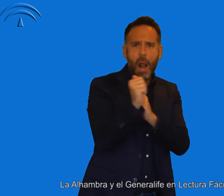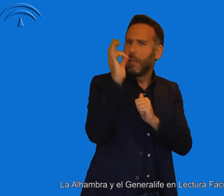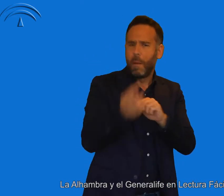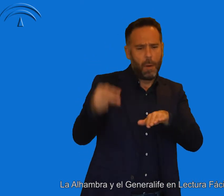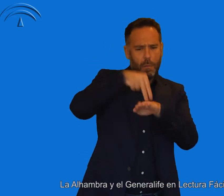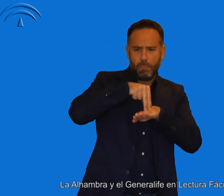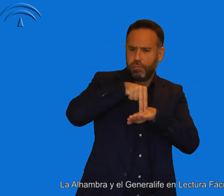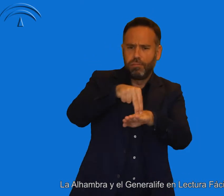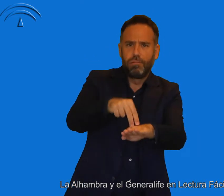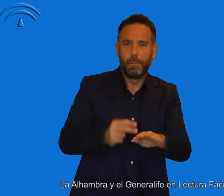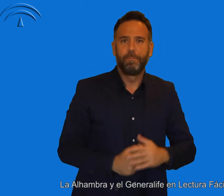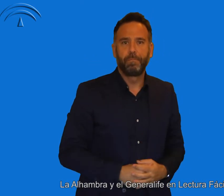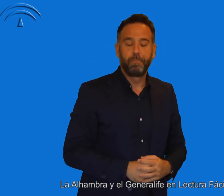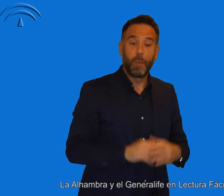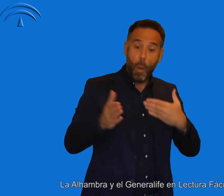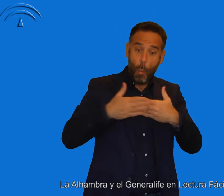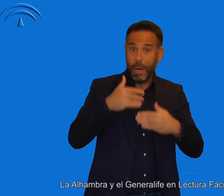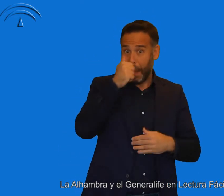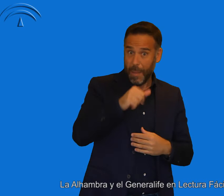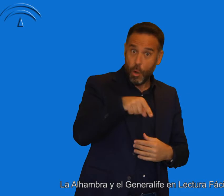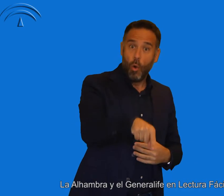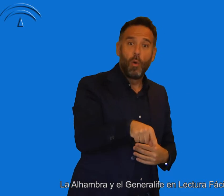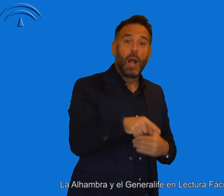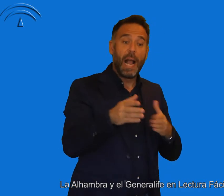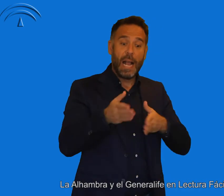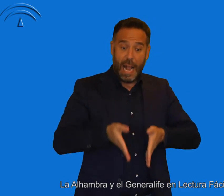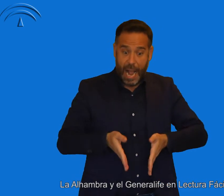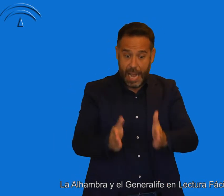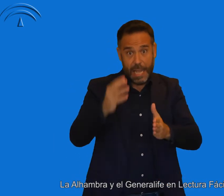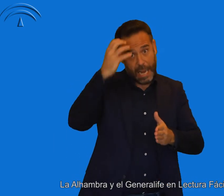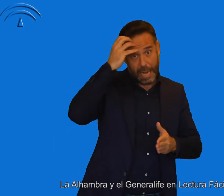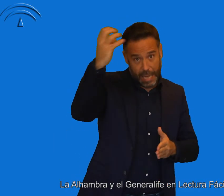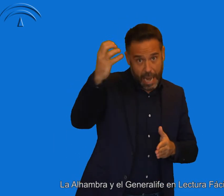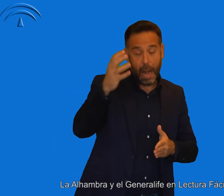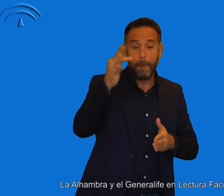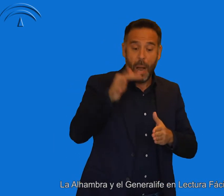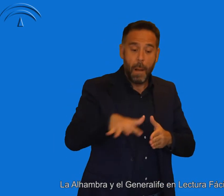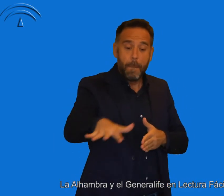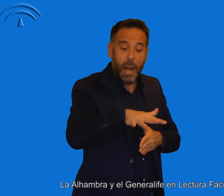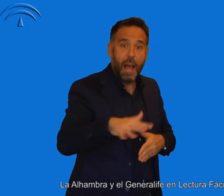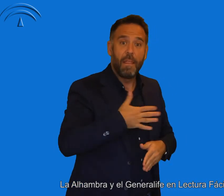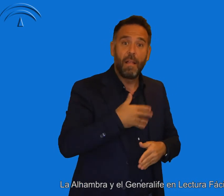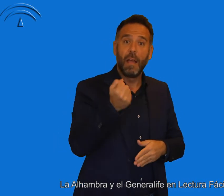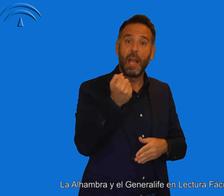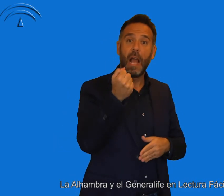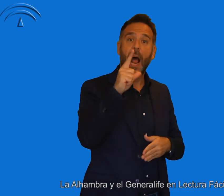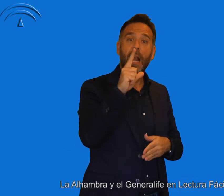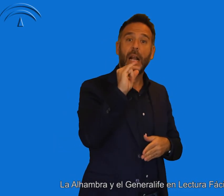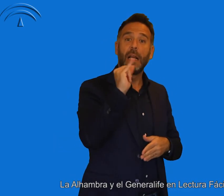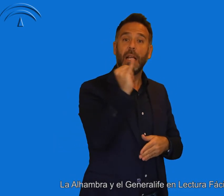popular. Sale en procesión cada Semana Santa. La Puerta del Vino comunica la calle Real con la Plaza